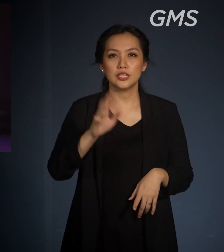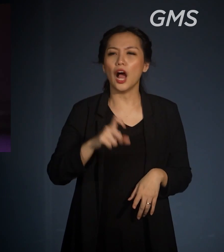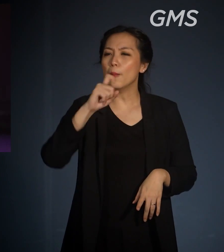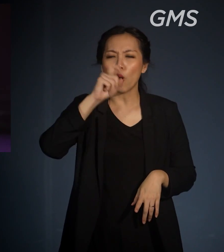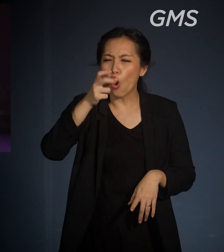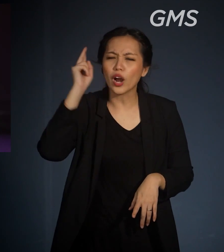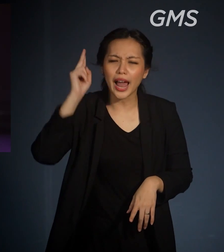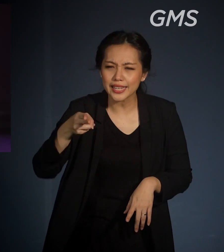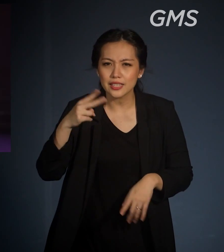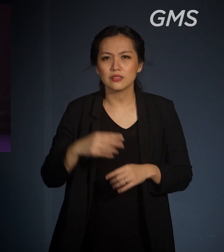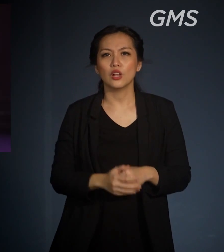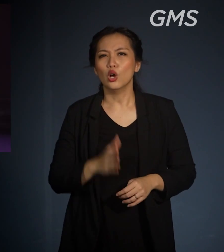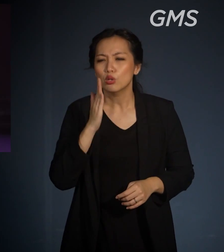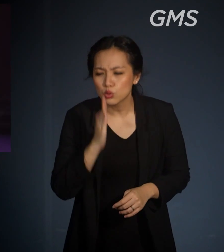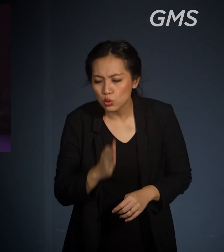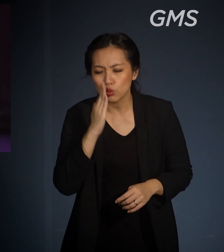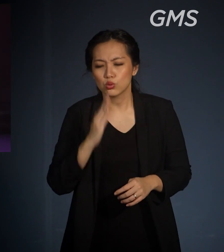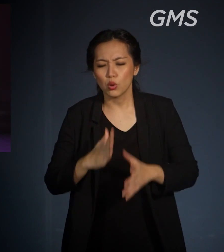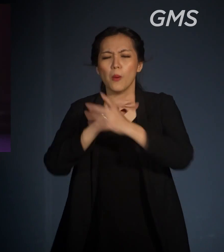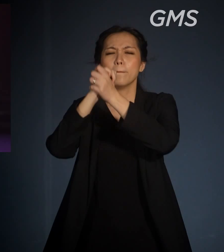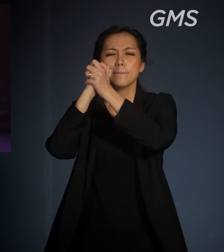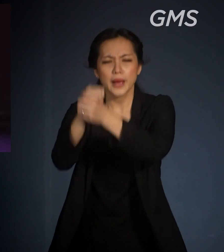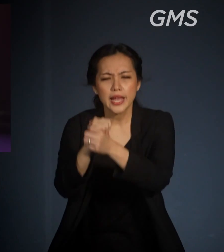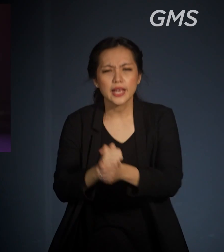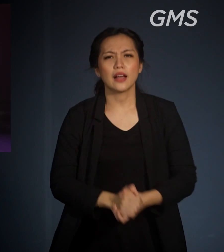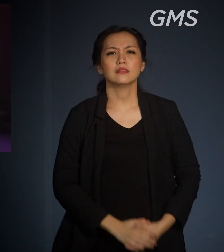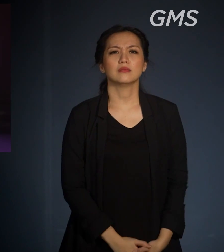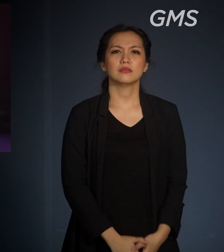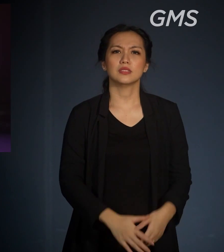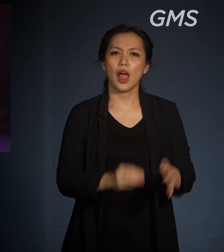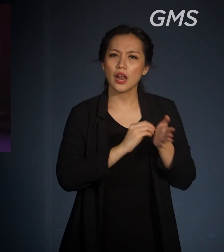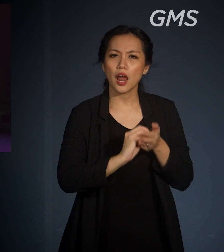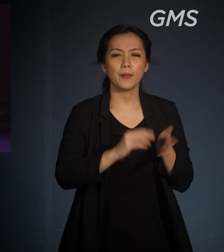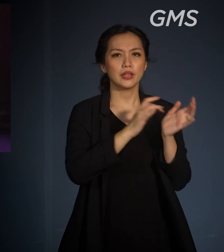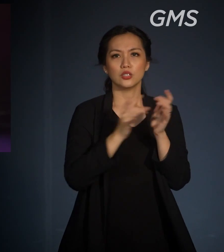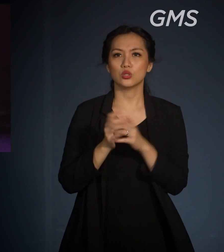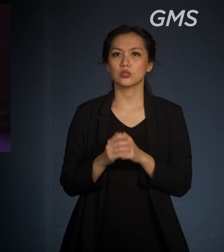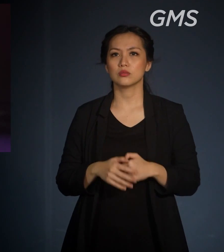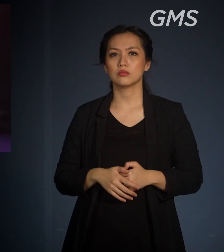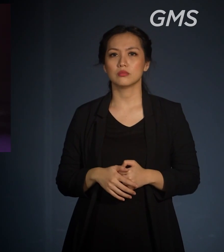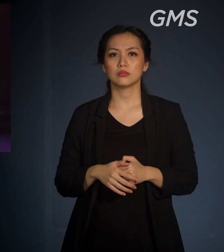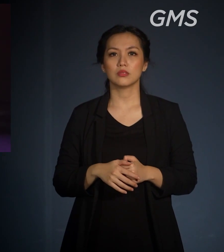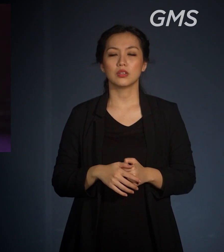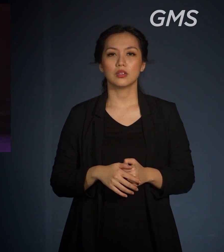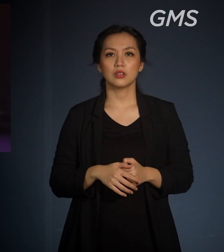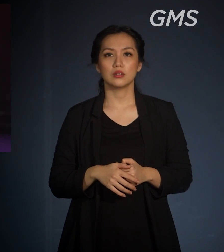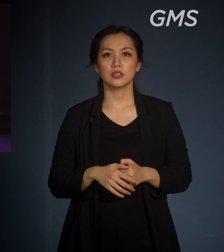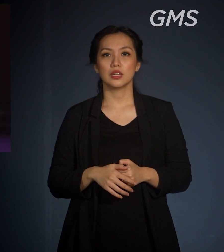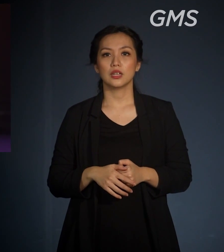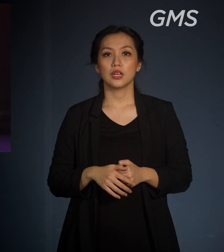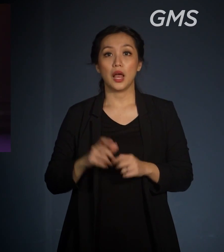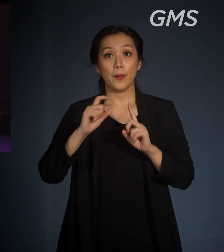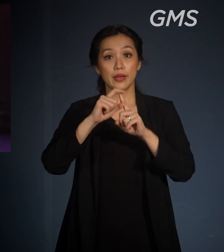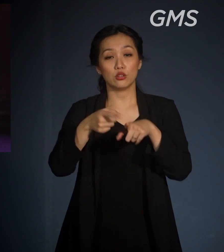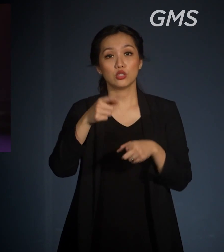dia berkata bahwa kalau aku mau mati, aku gak layak disalib seperti Yesusku. Dia disalib dengan cara